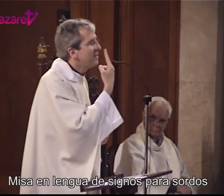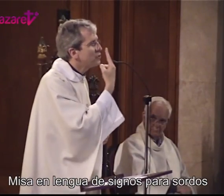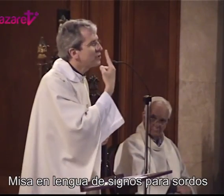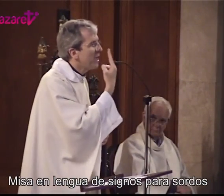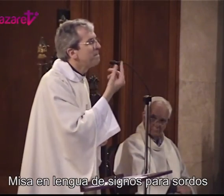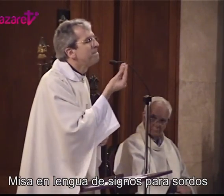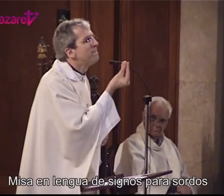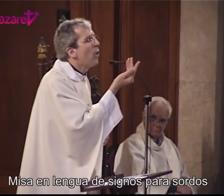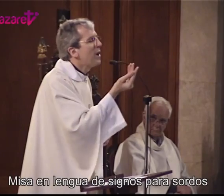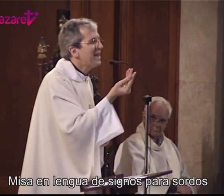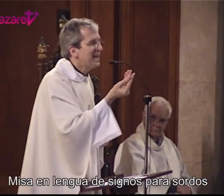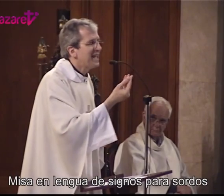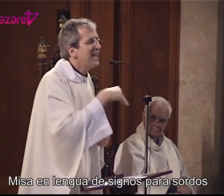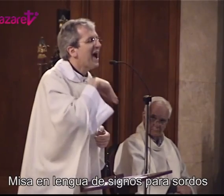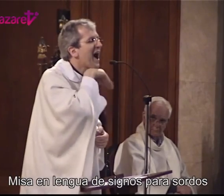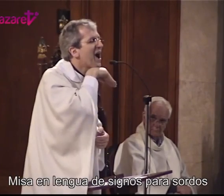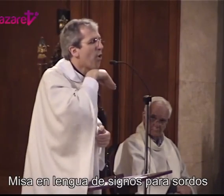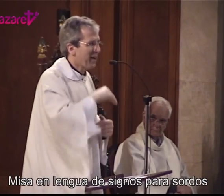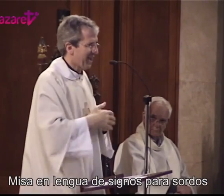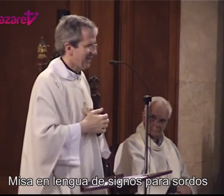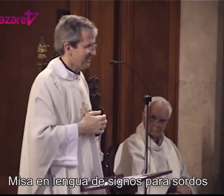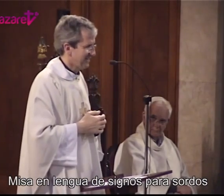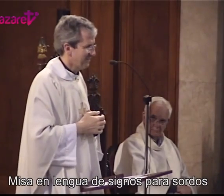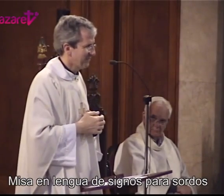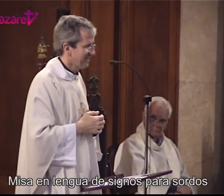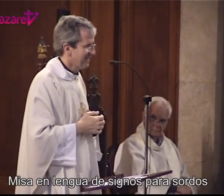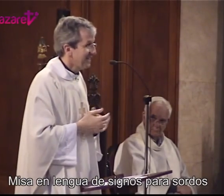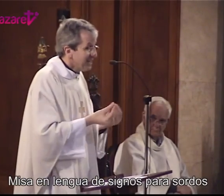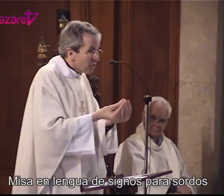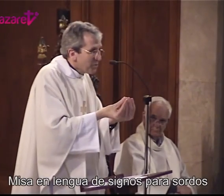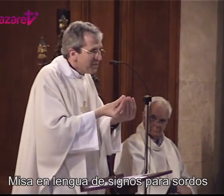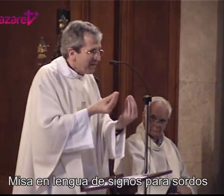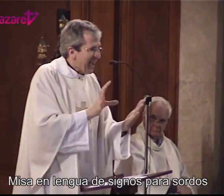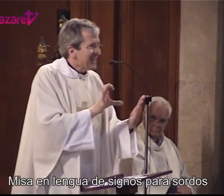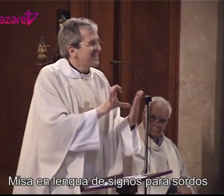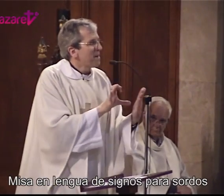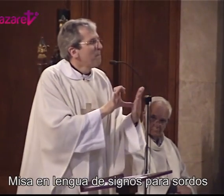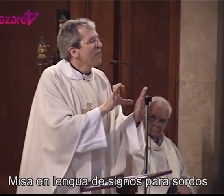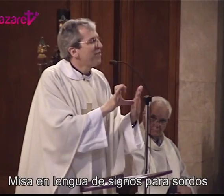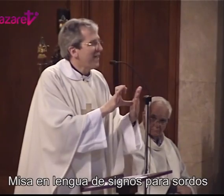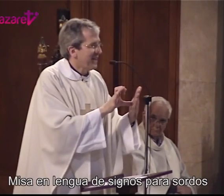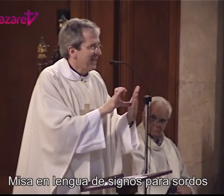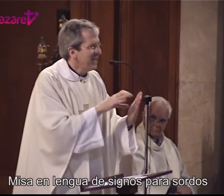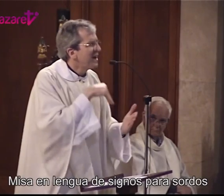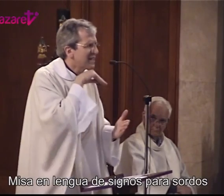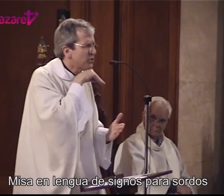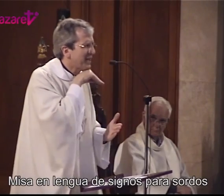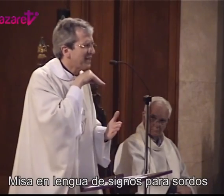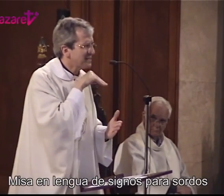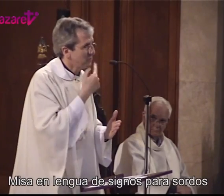que oler, a oveja. Como diciendo, hay que estar muy cerca, ¿eh? Las ovejas, no sé si